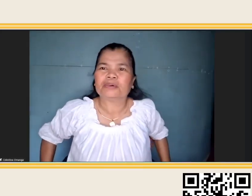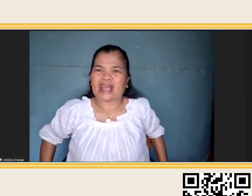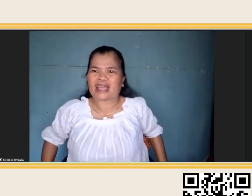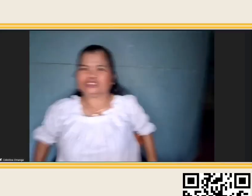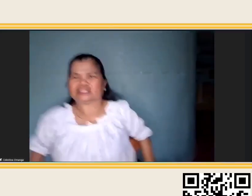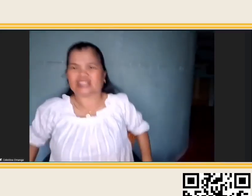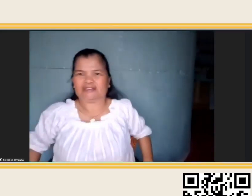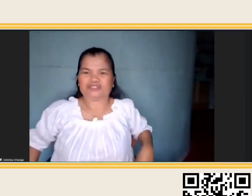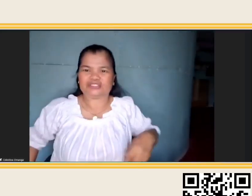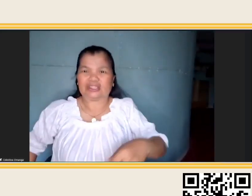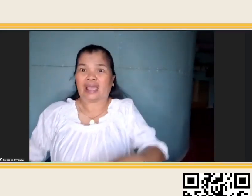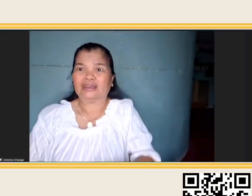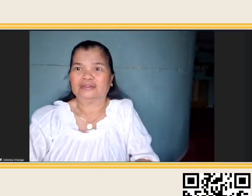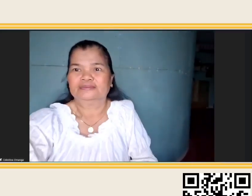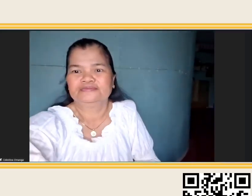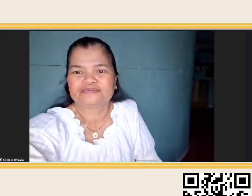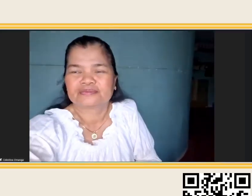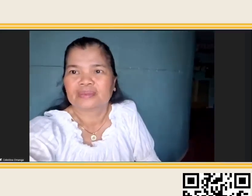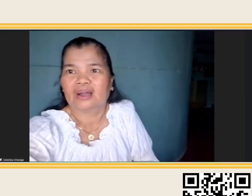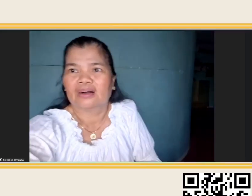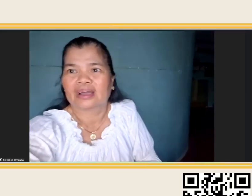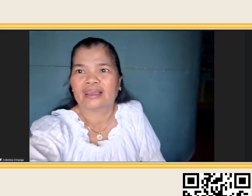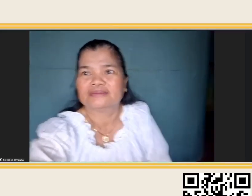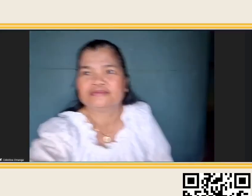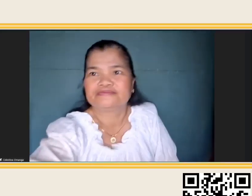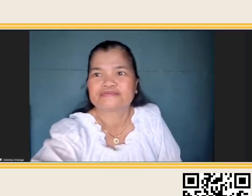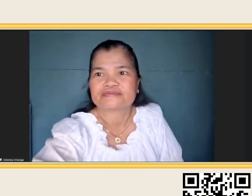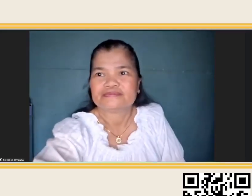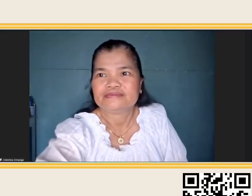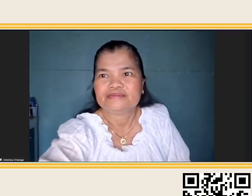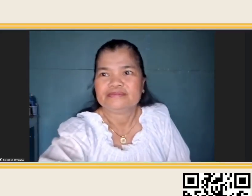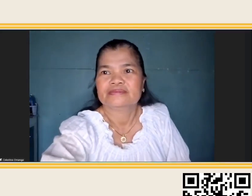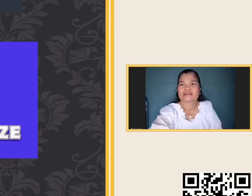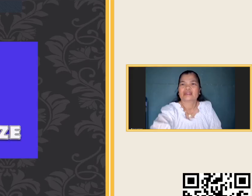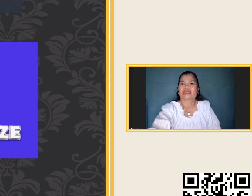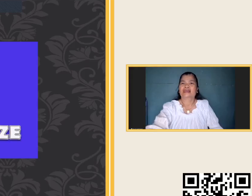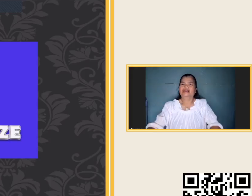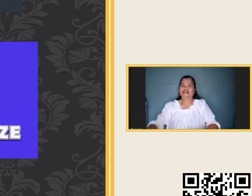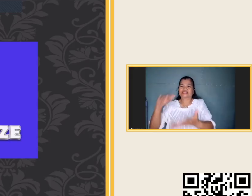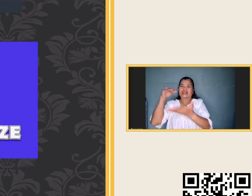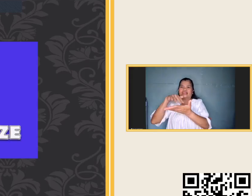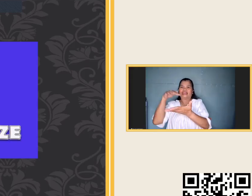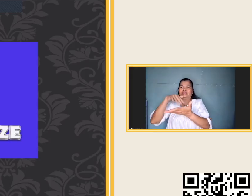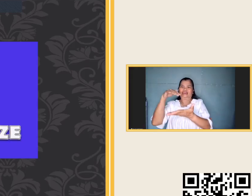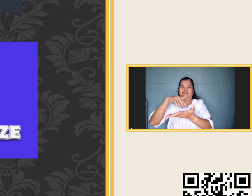and simple adjectives. Okay.